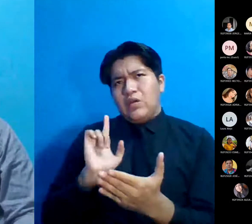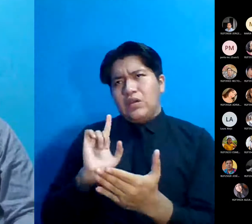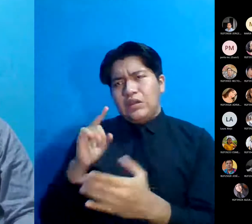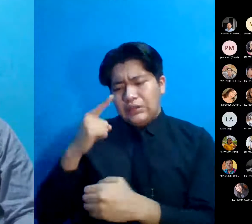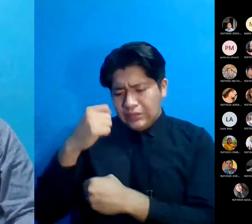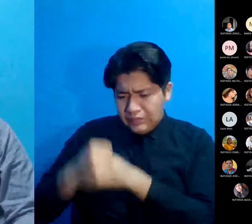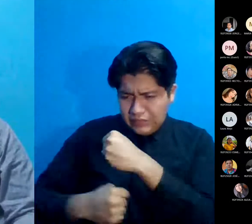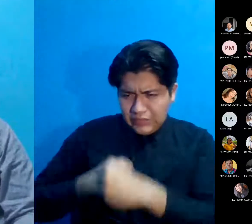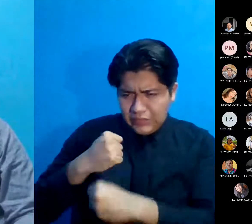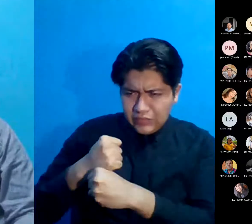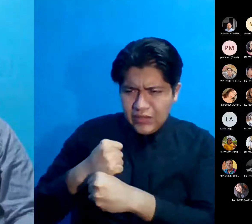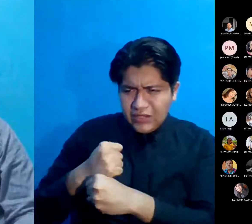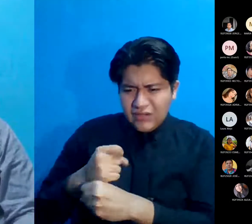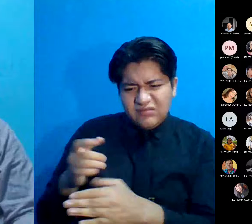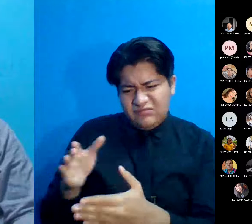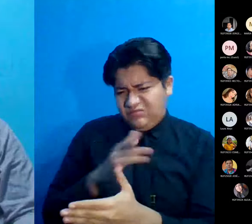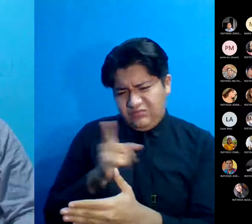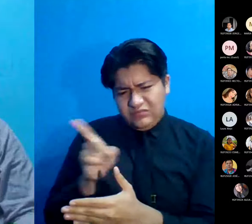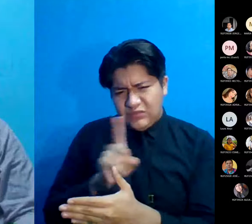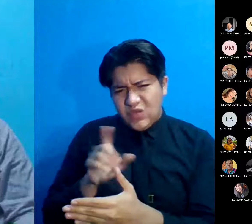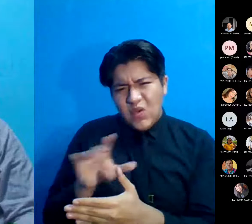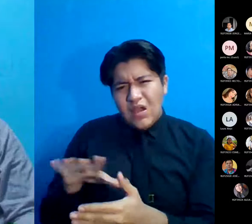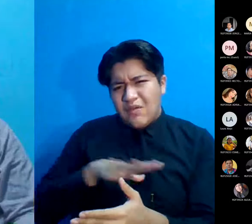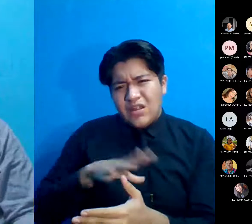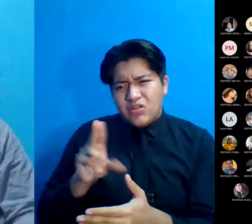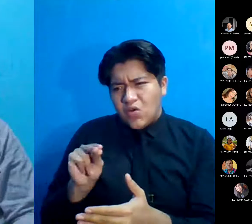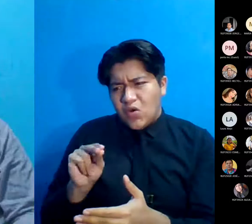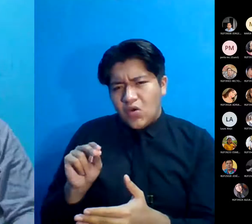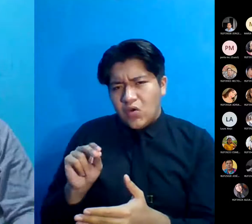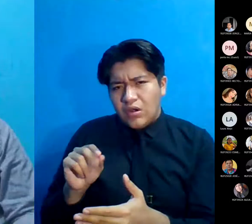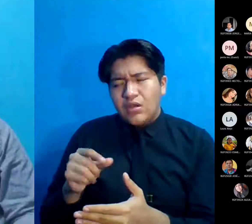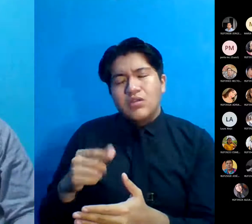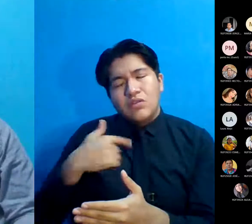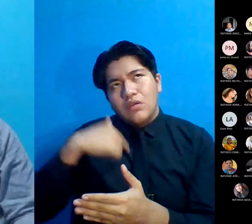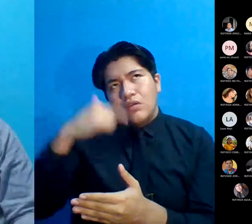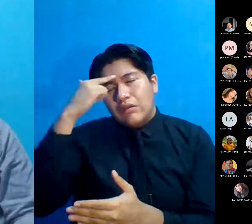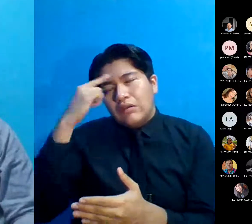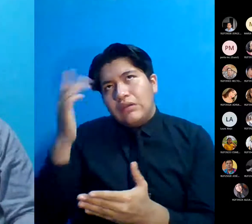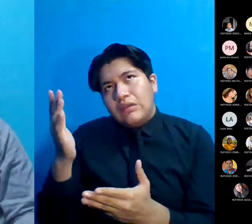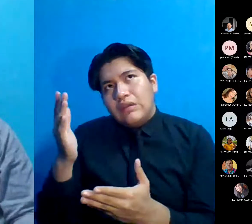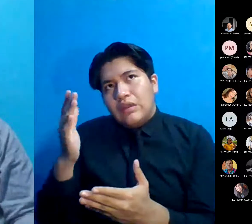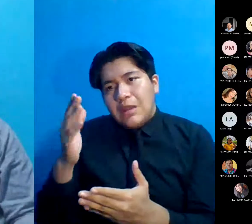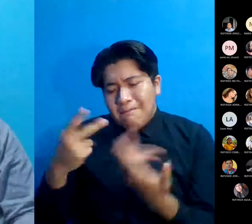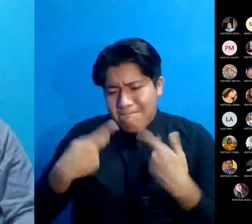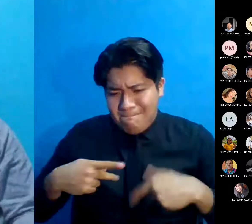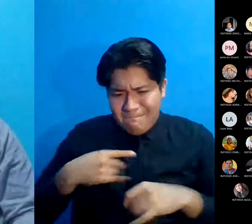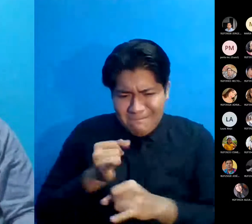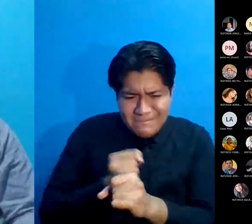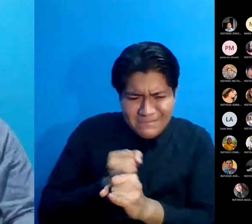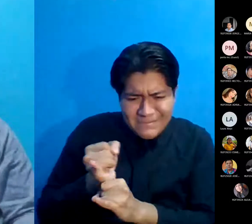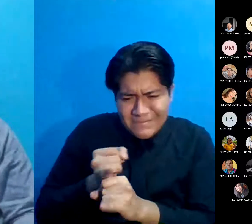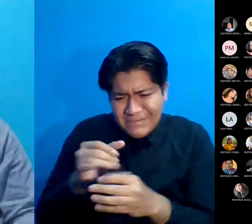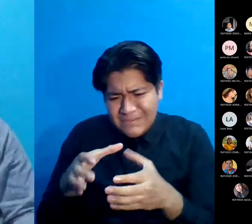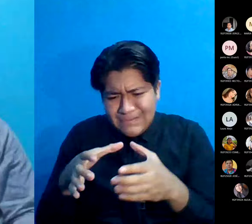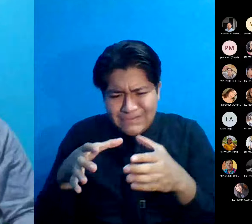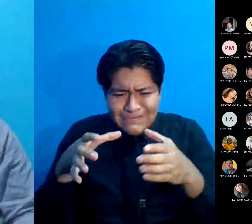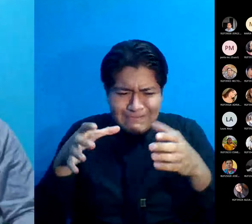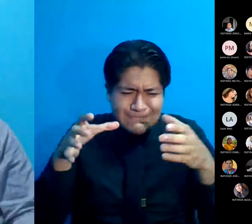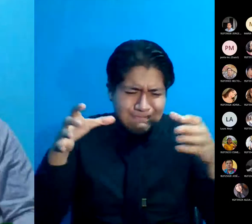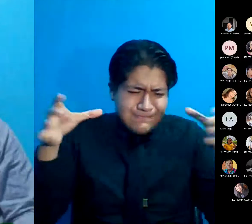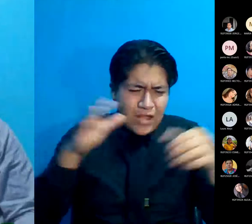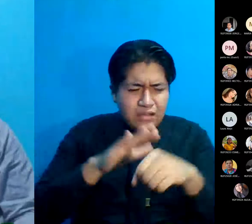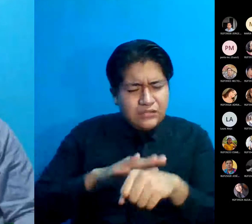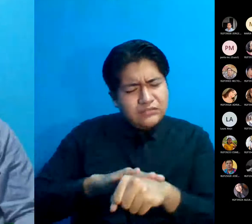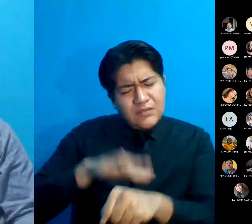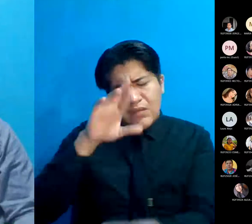pudieron haber cosas, se pudieron haber hecho cosas más grandes, más ambiciosas de lo que hasta ahora se ha hecho,